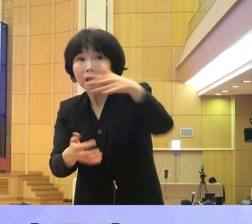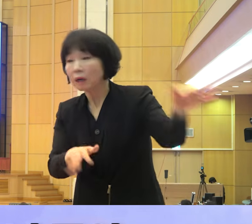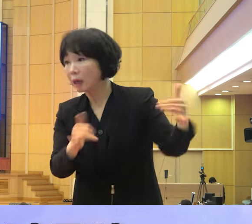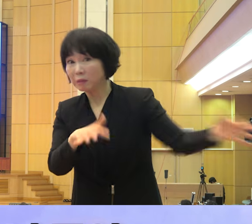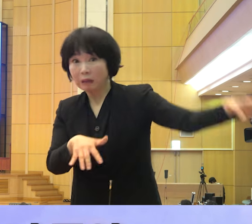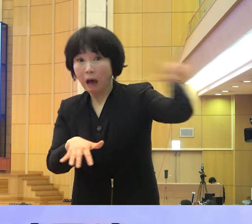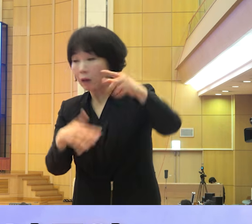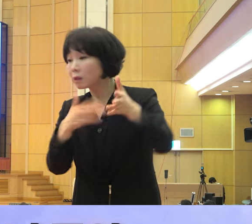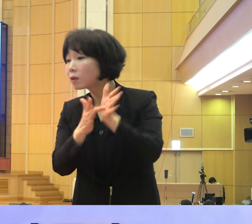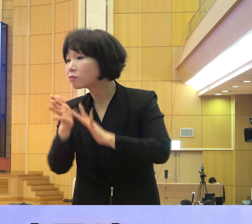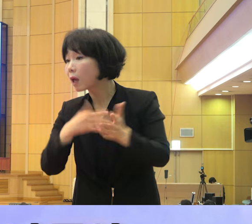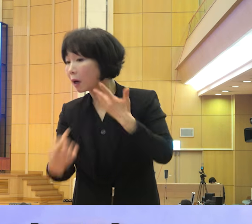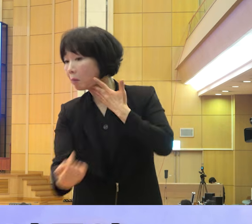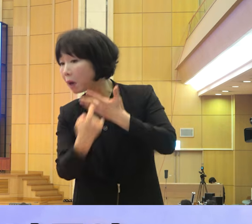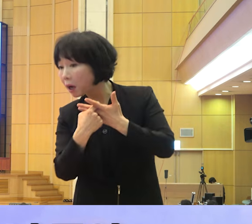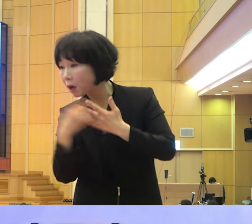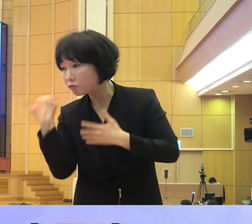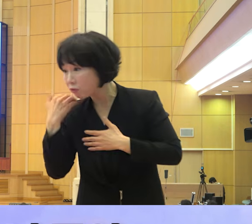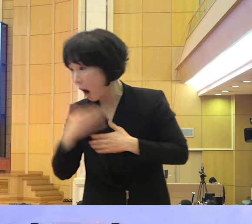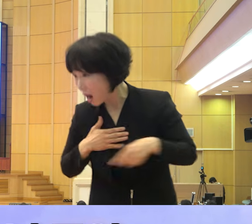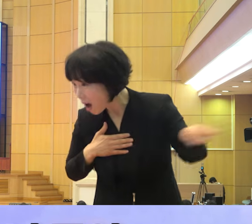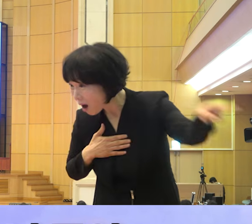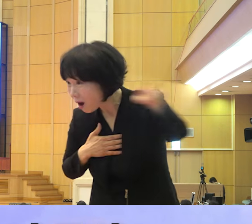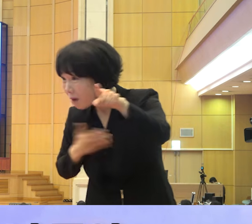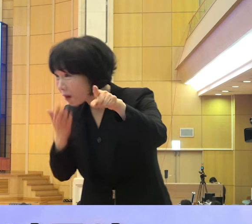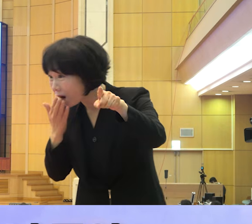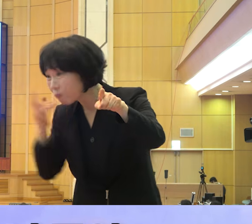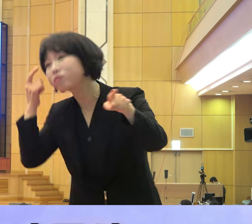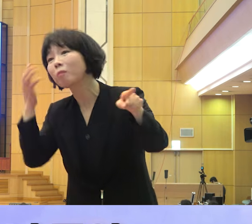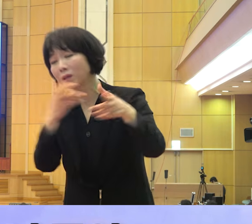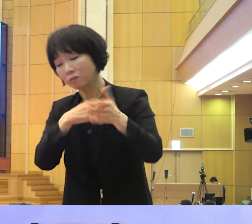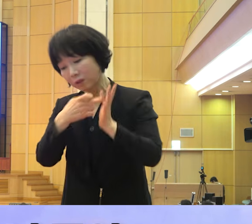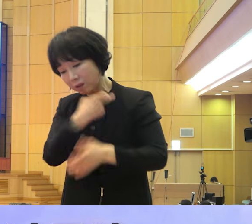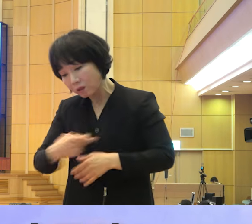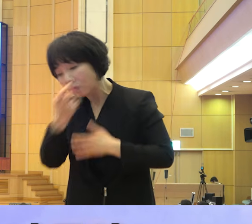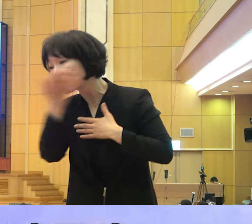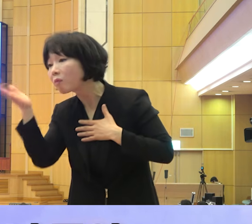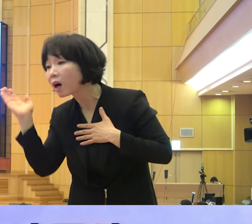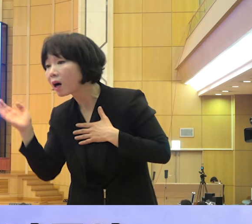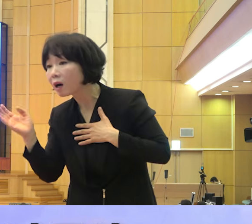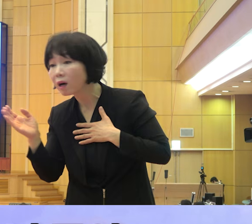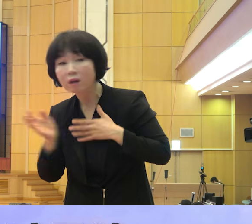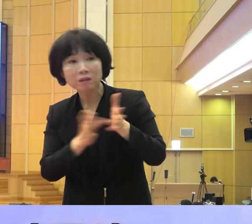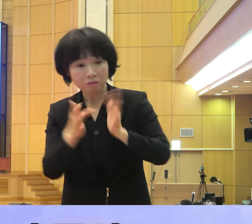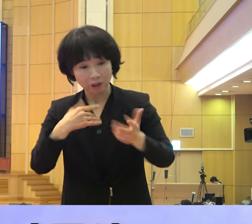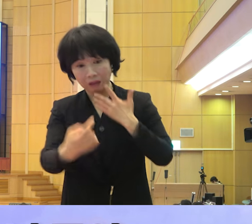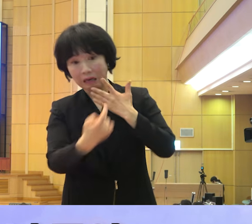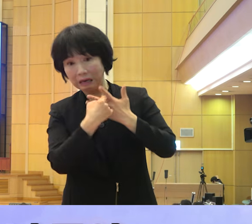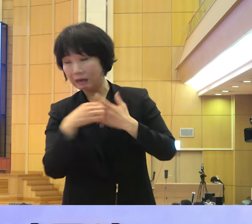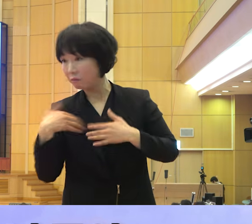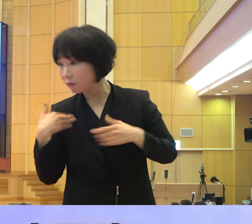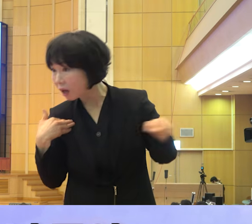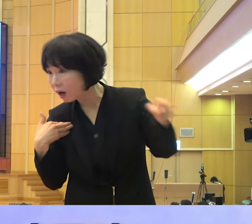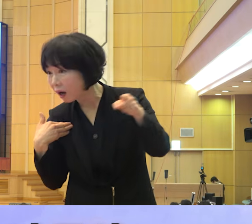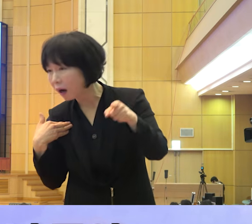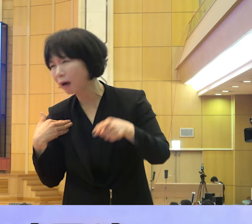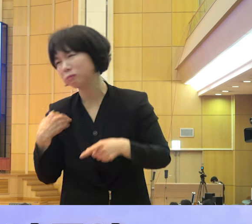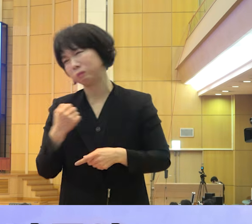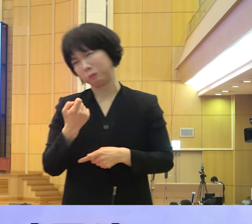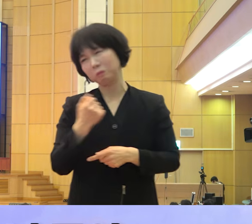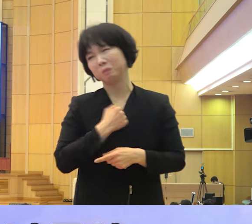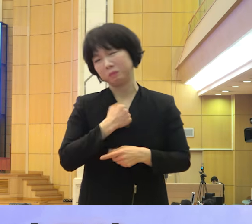인자를 말한 예수님에 대해서 누구라고 하느냐. 근데 예수님